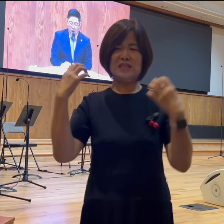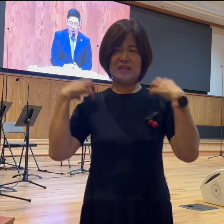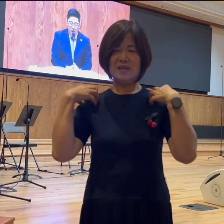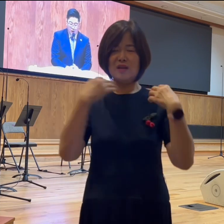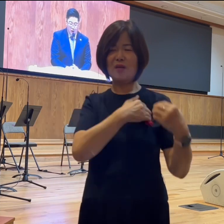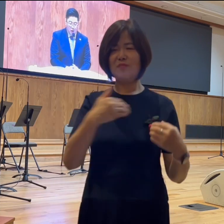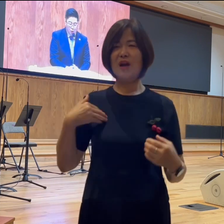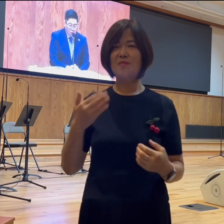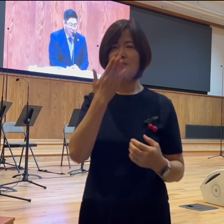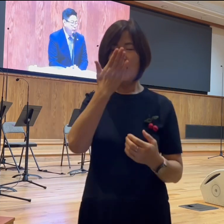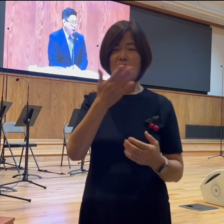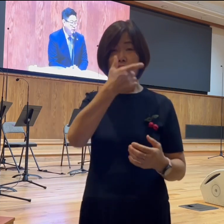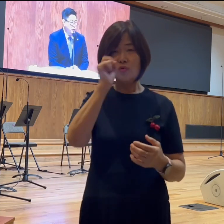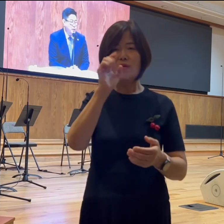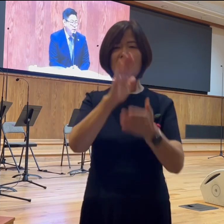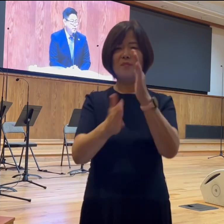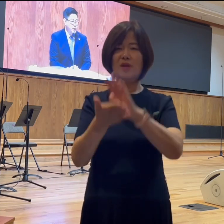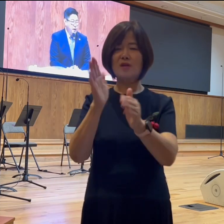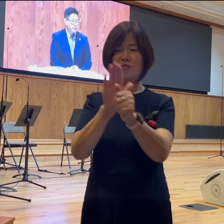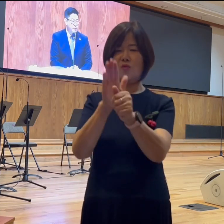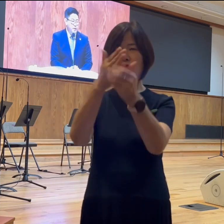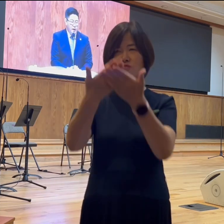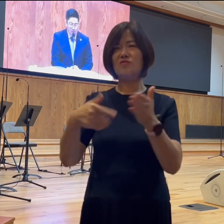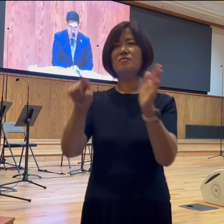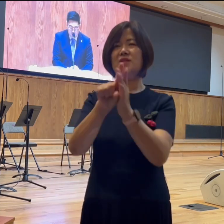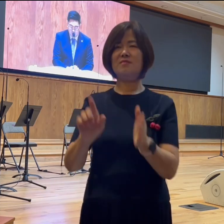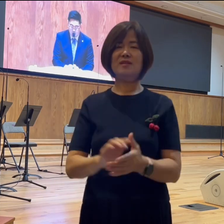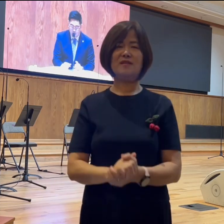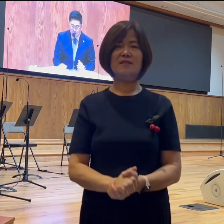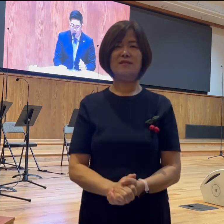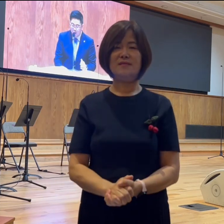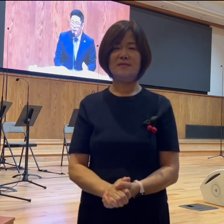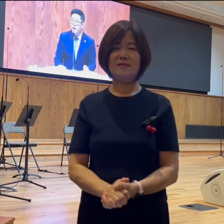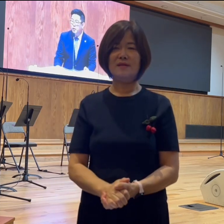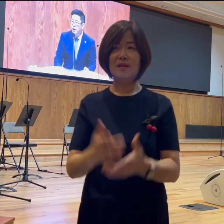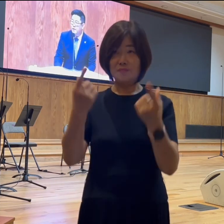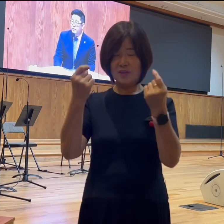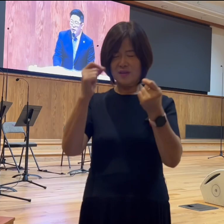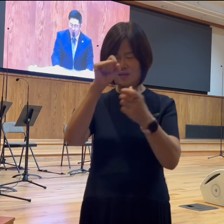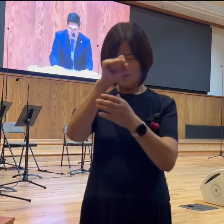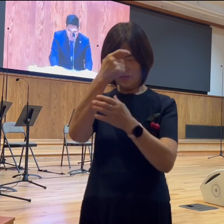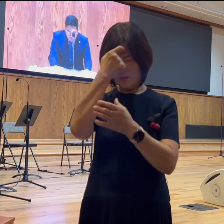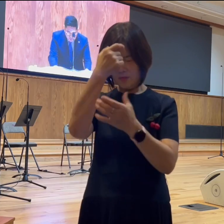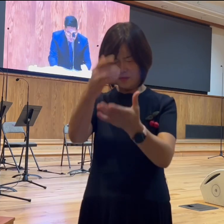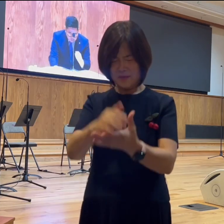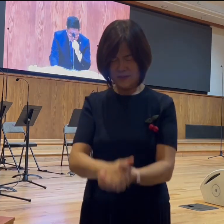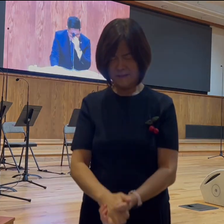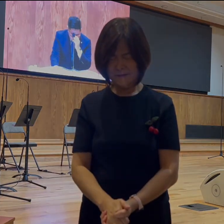감당하기에 부족함 없게 하실 줄 믿습니다. 아멘, 아멘. 우리 함께 기도하겠습니다.